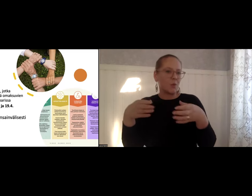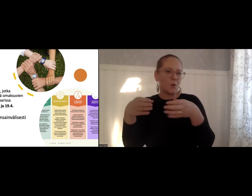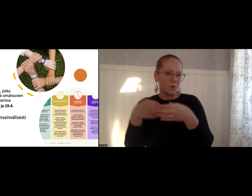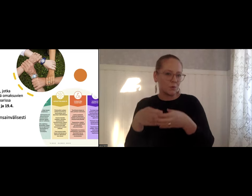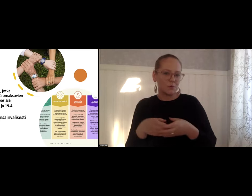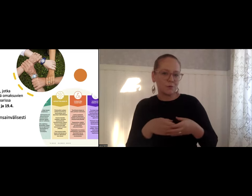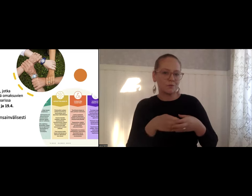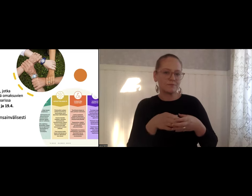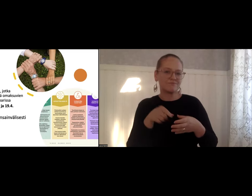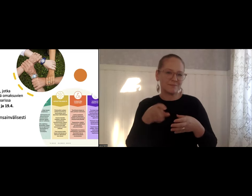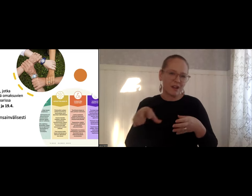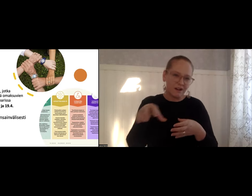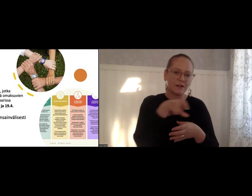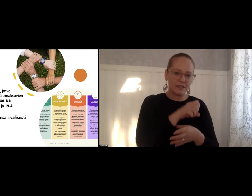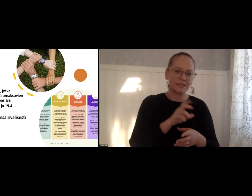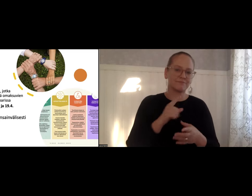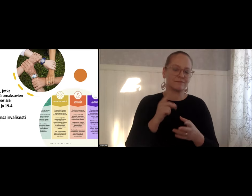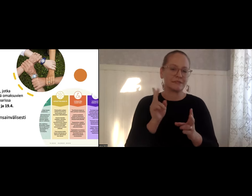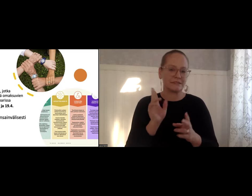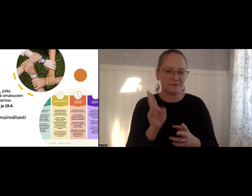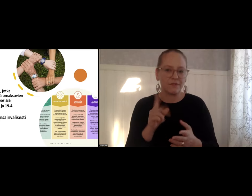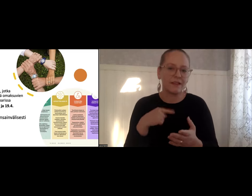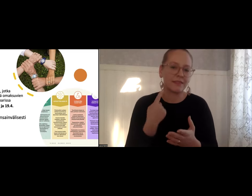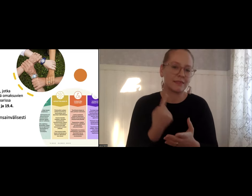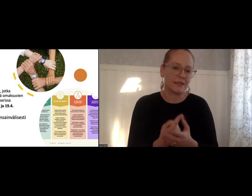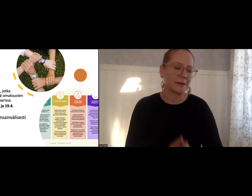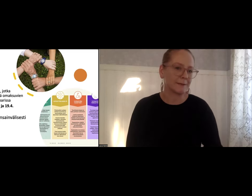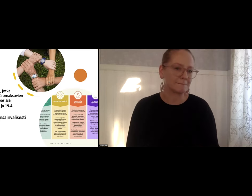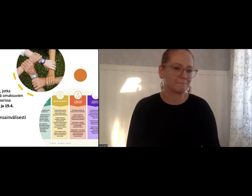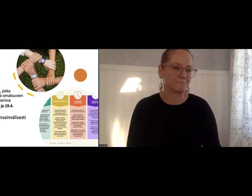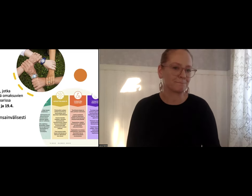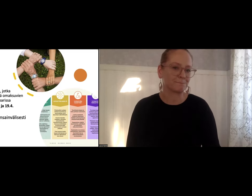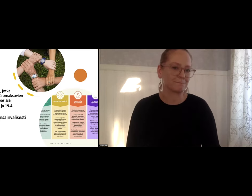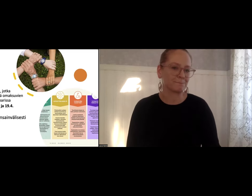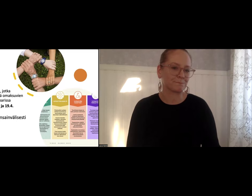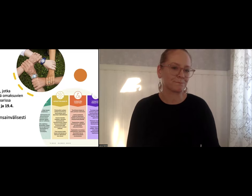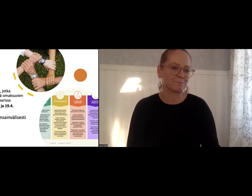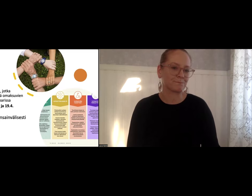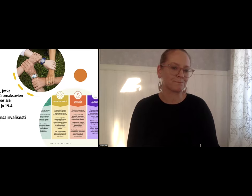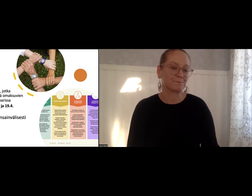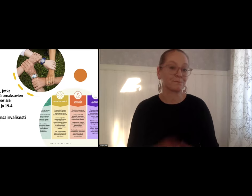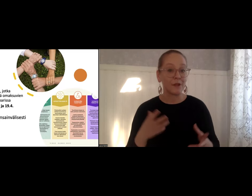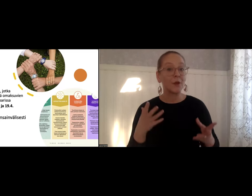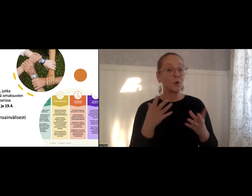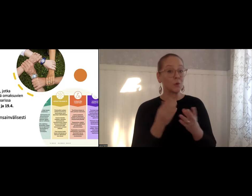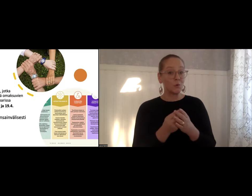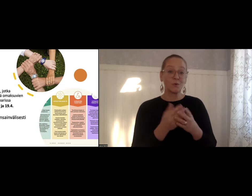Ammattilaisten verkoston lisäksi on erilaisia työryhmiä, joissa olemme mukana, ja ne ovat myös todella tärkeitä.